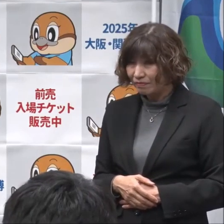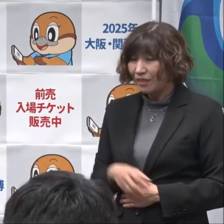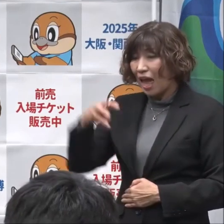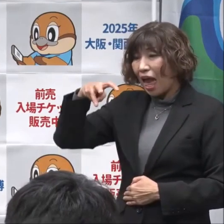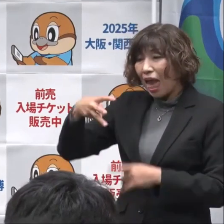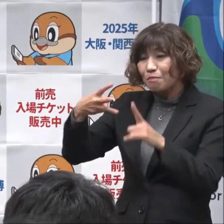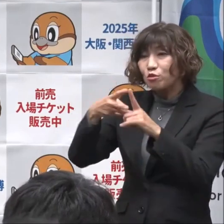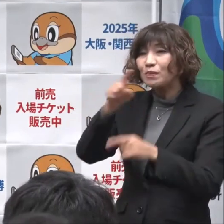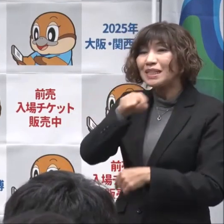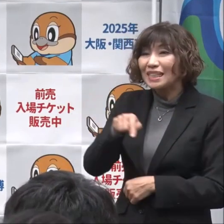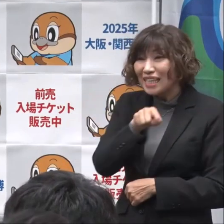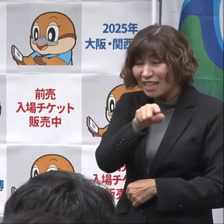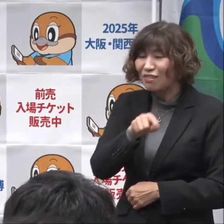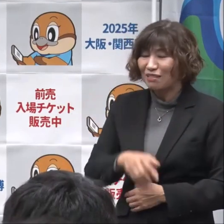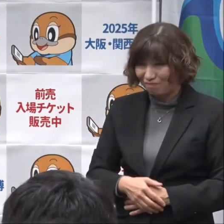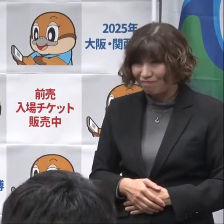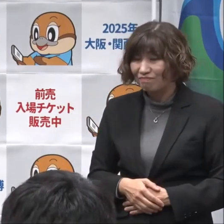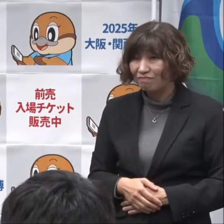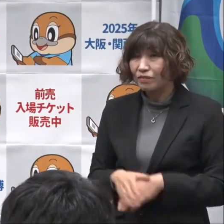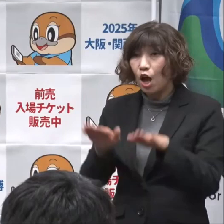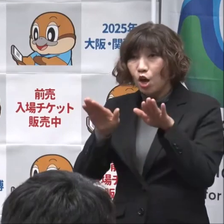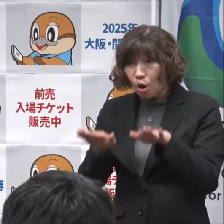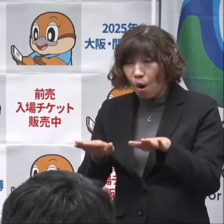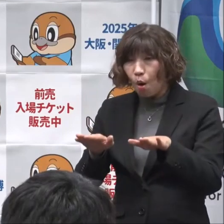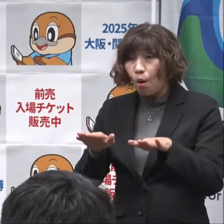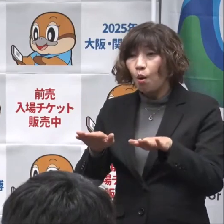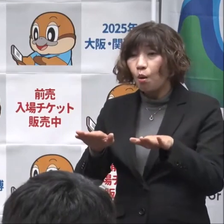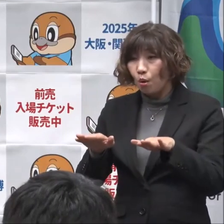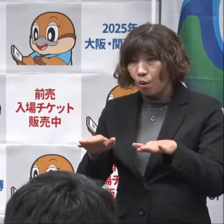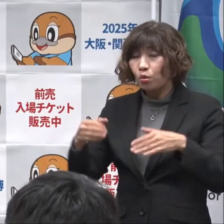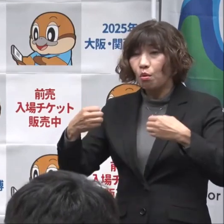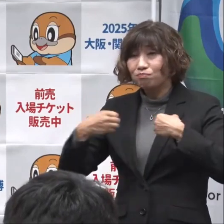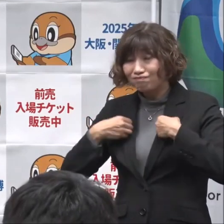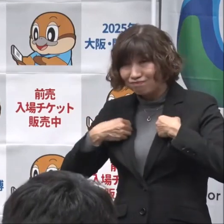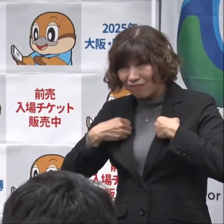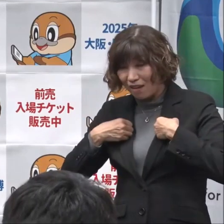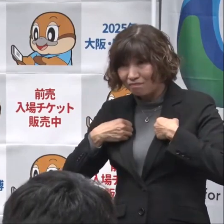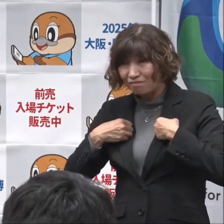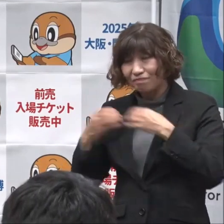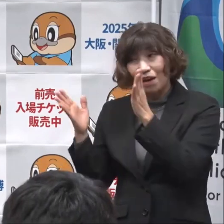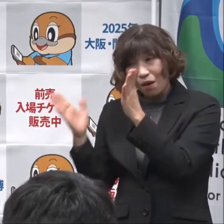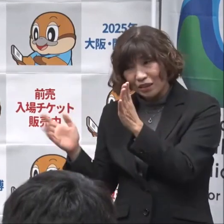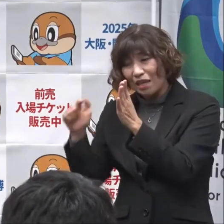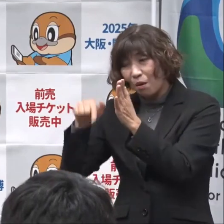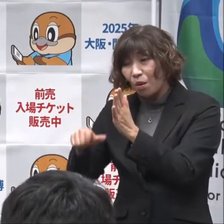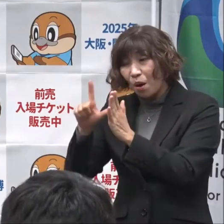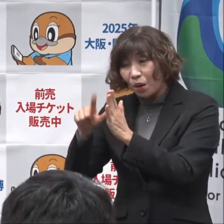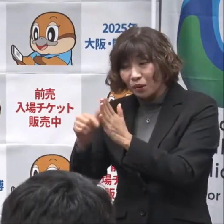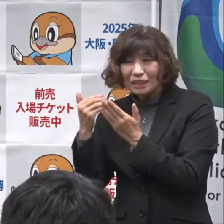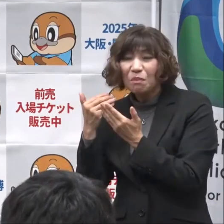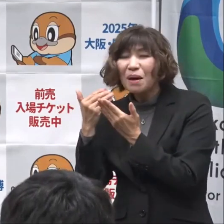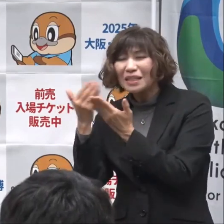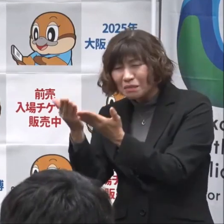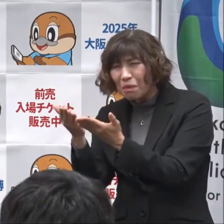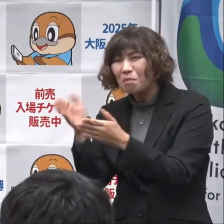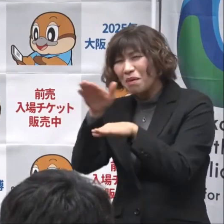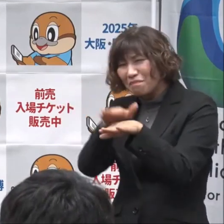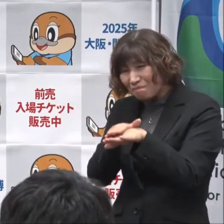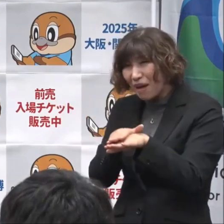MBS の清水と申します。本日の訓練後の囲みでもちょっと質問をさせていただいたものではあるんですけども